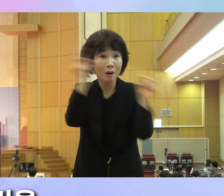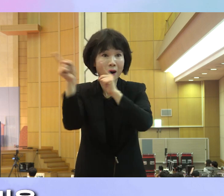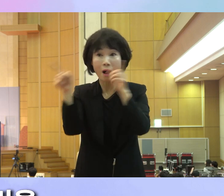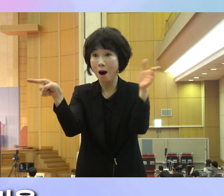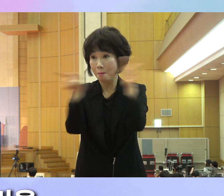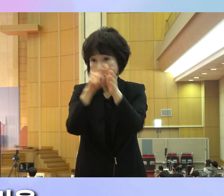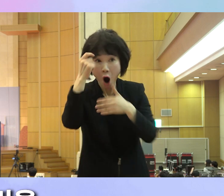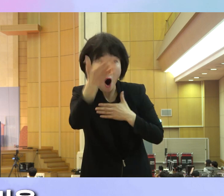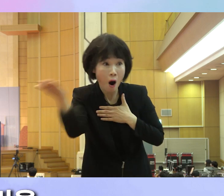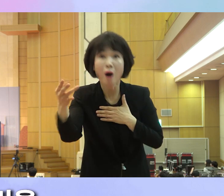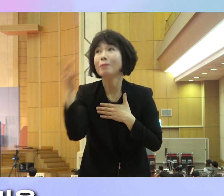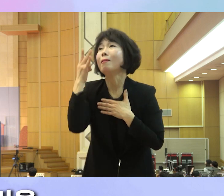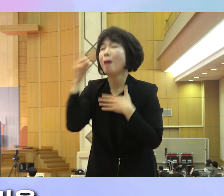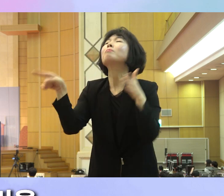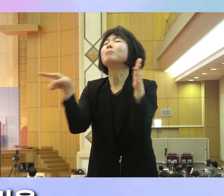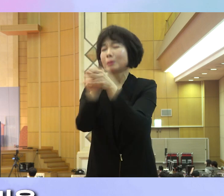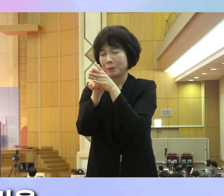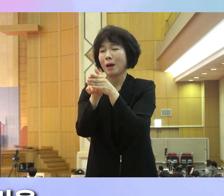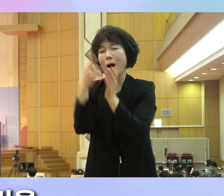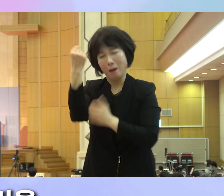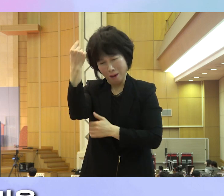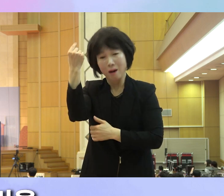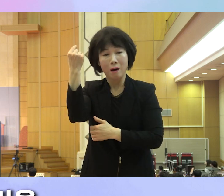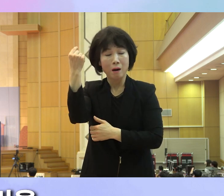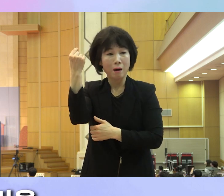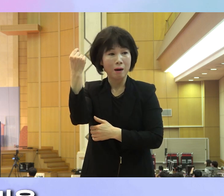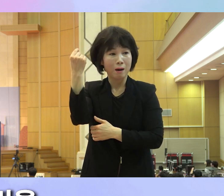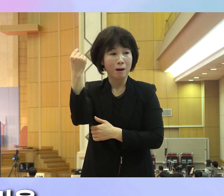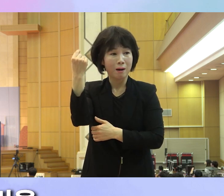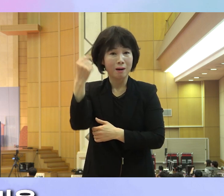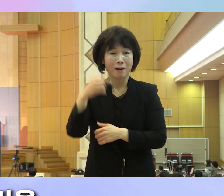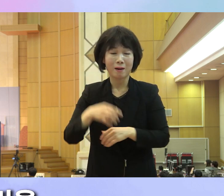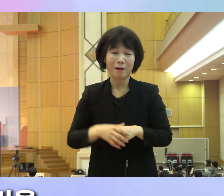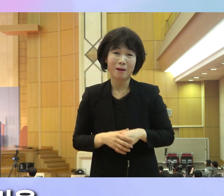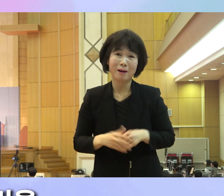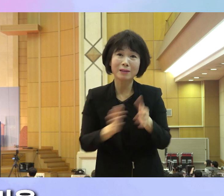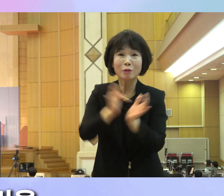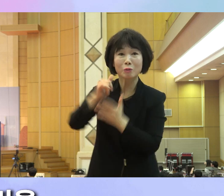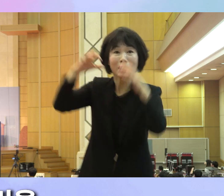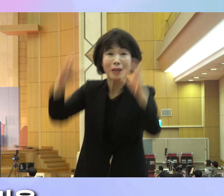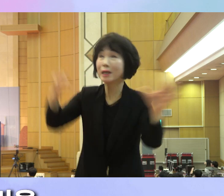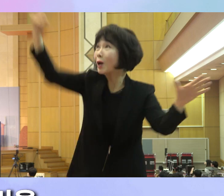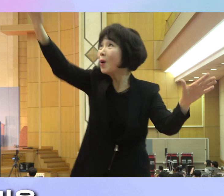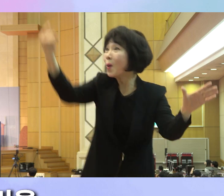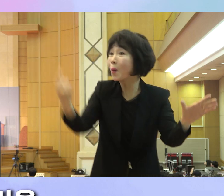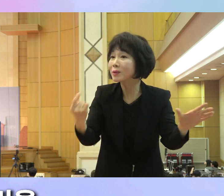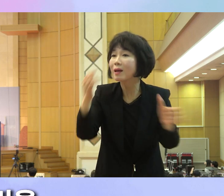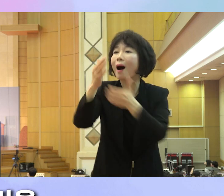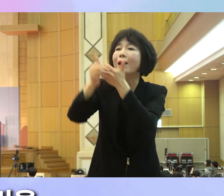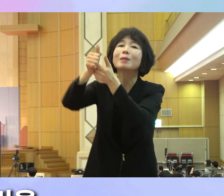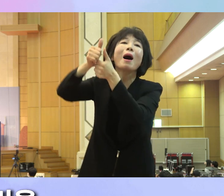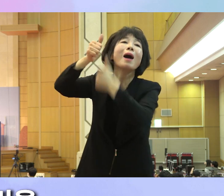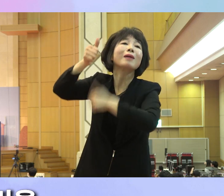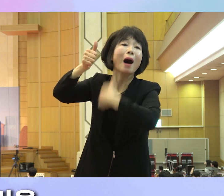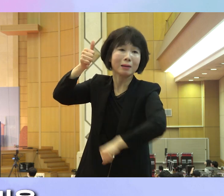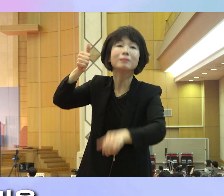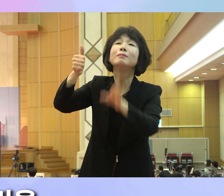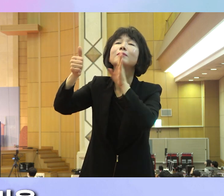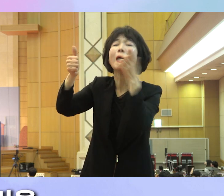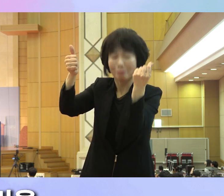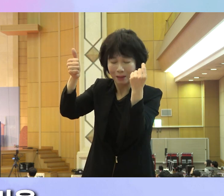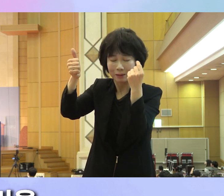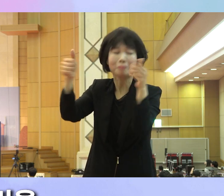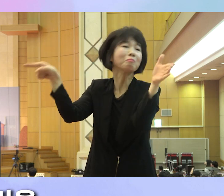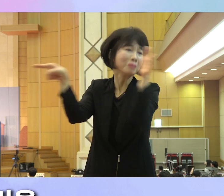예, 맞습니다. 예수님은 이 땅에 오신 살아계신 하나님의 아들이 맞습니다.